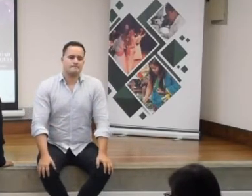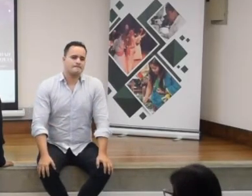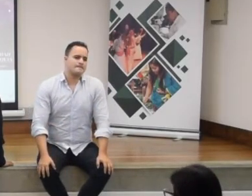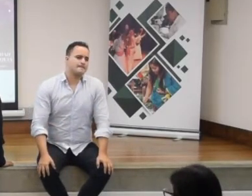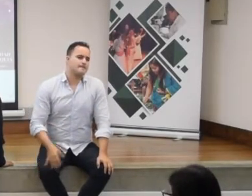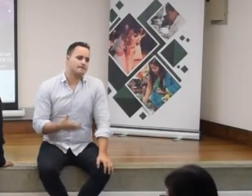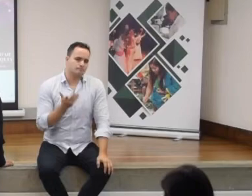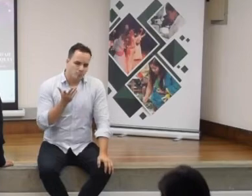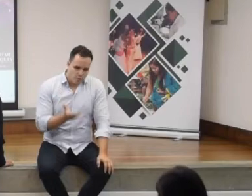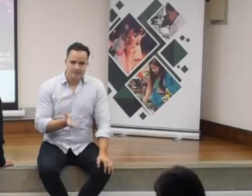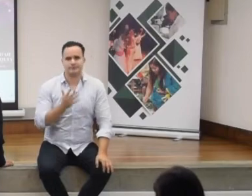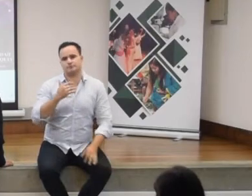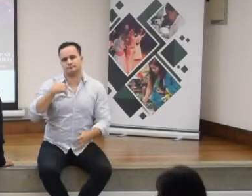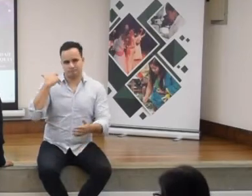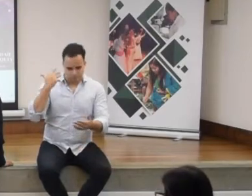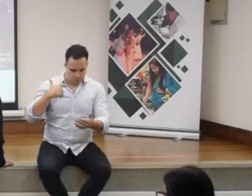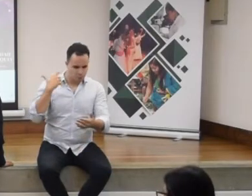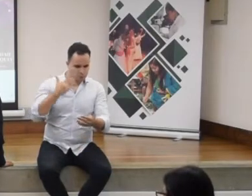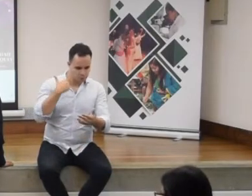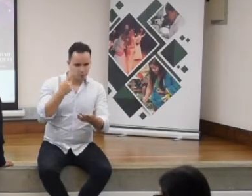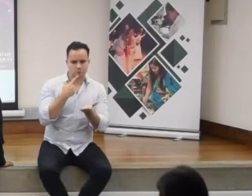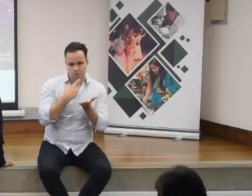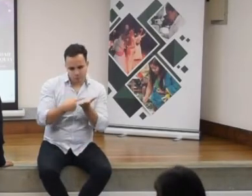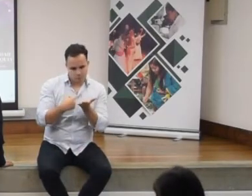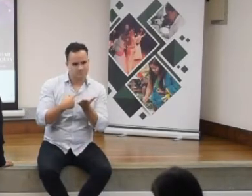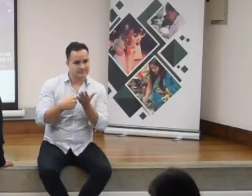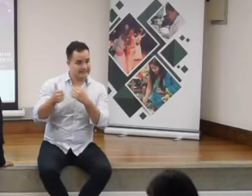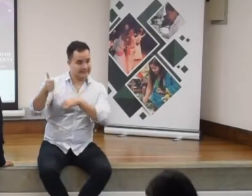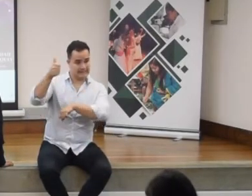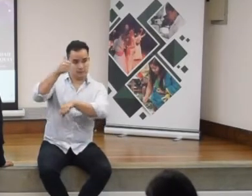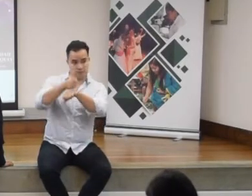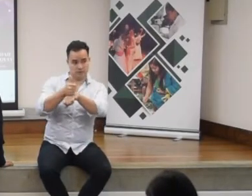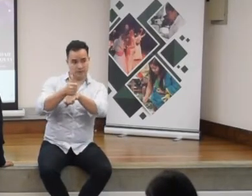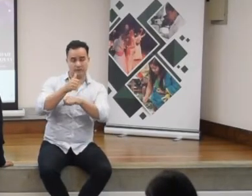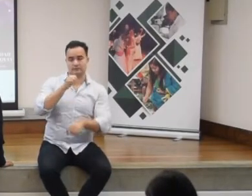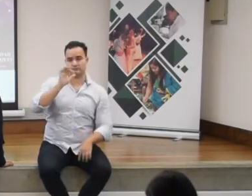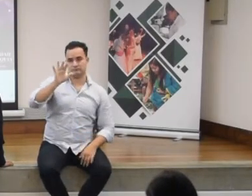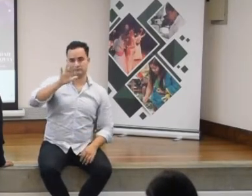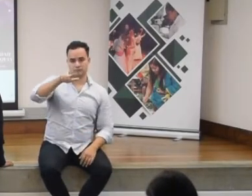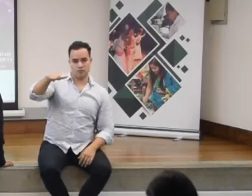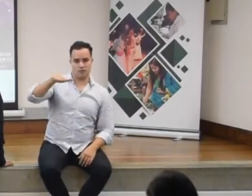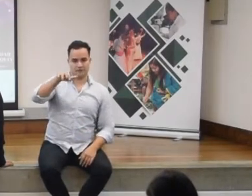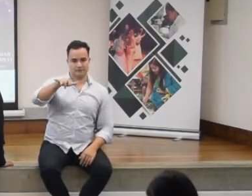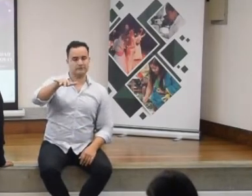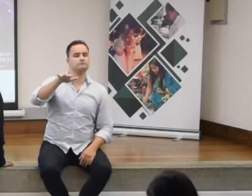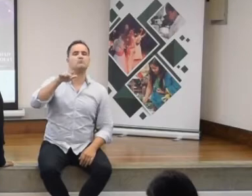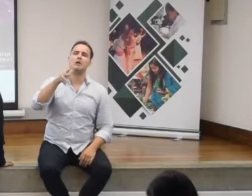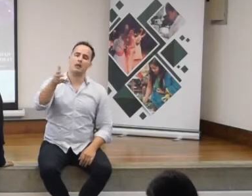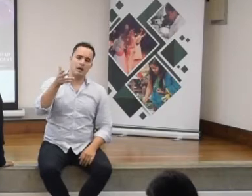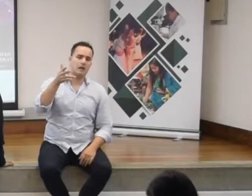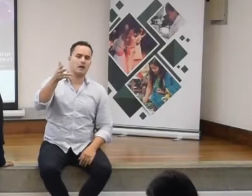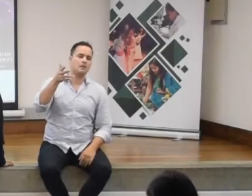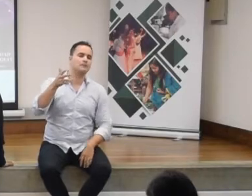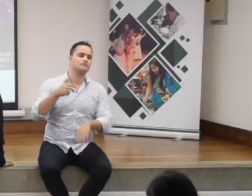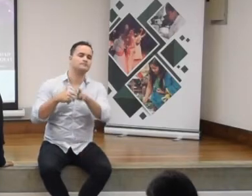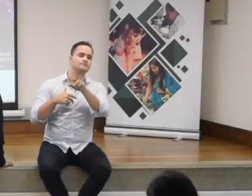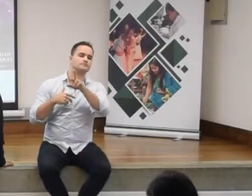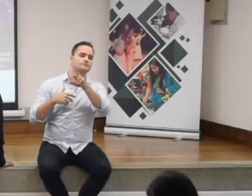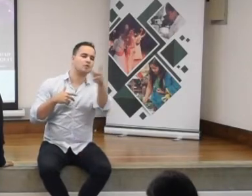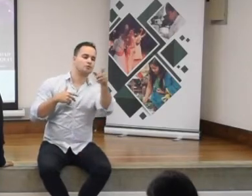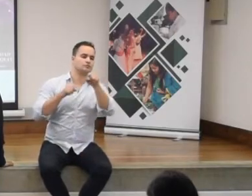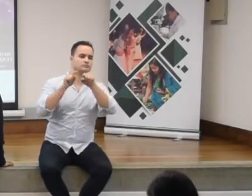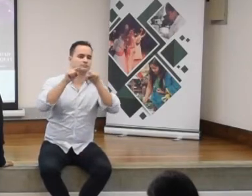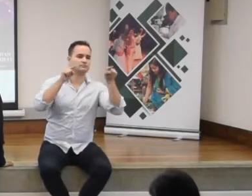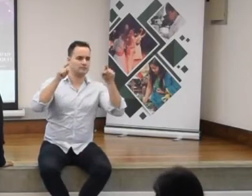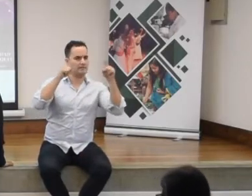venimos en conversaciones con la Rectoría, sobre todo desde los colectivos de la ancestralidad y la diversidad en